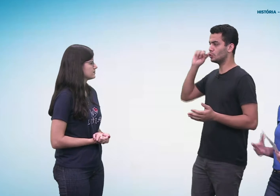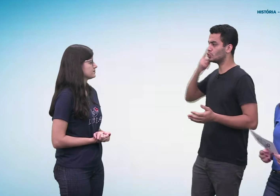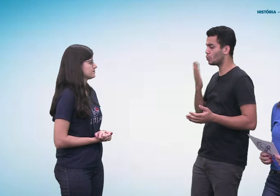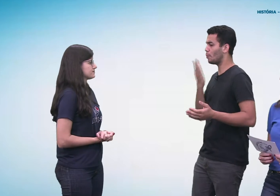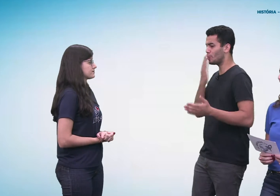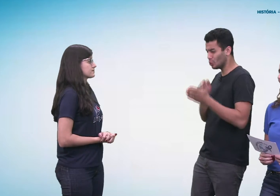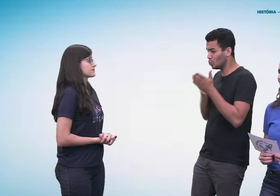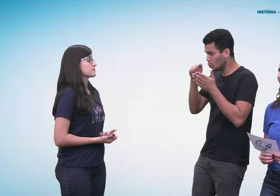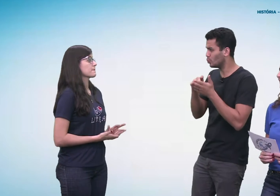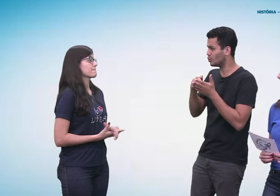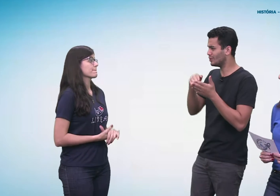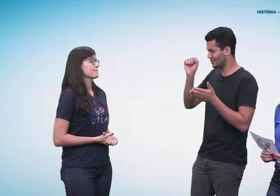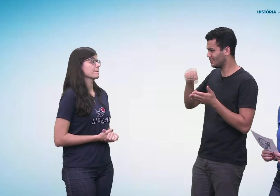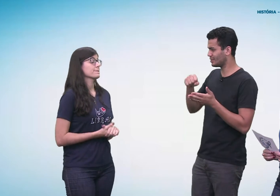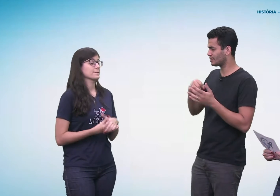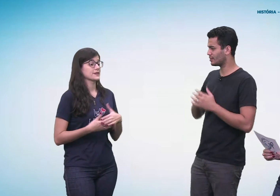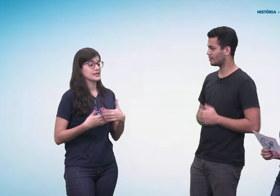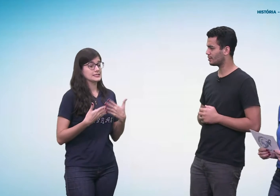para a gente?